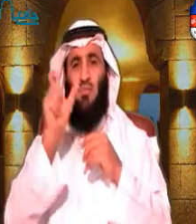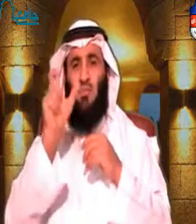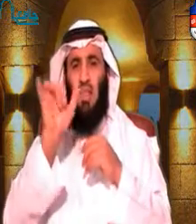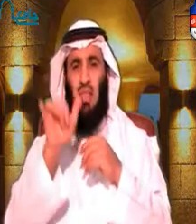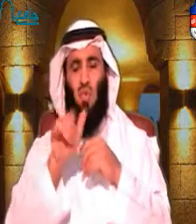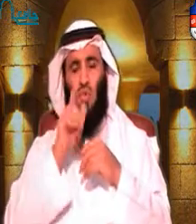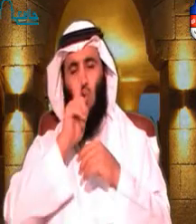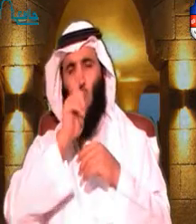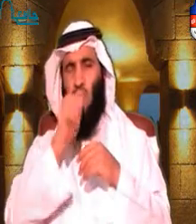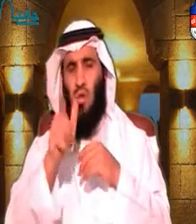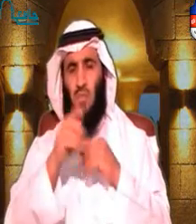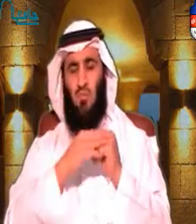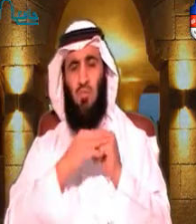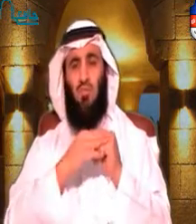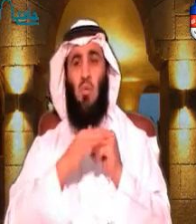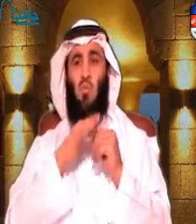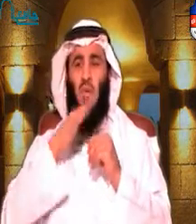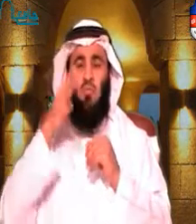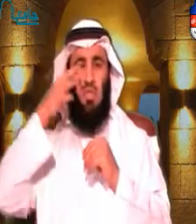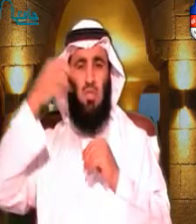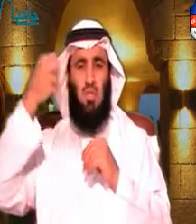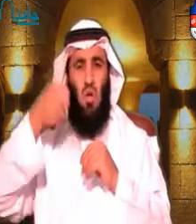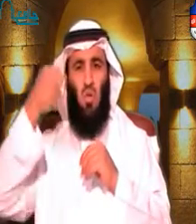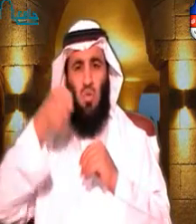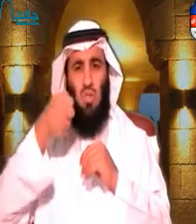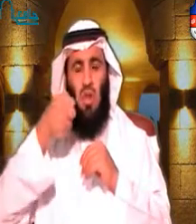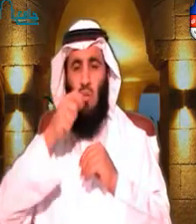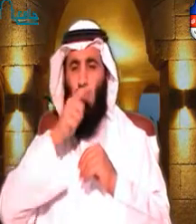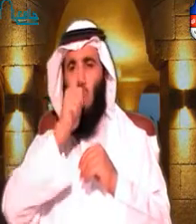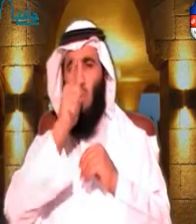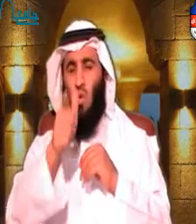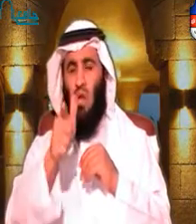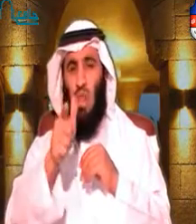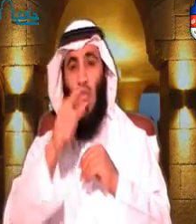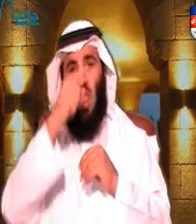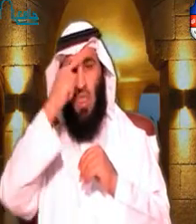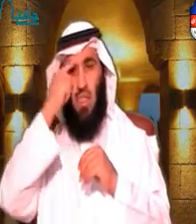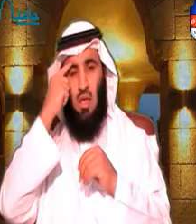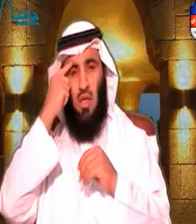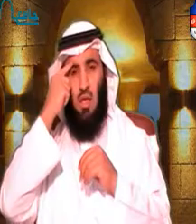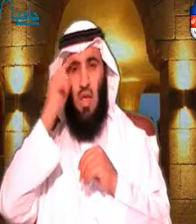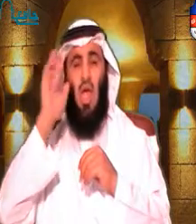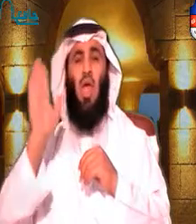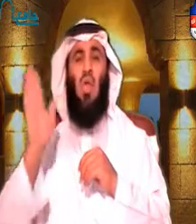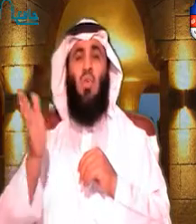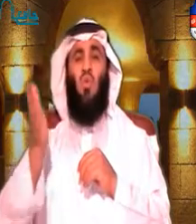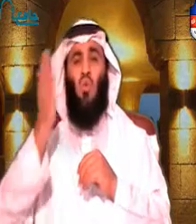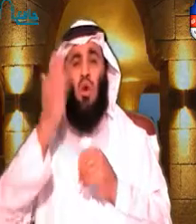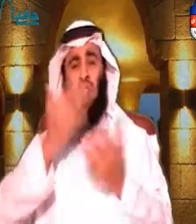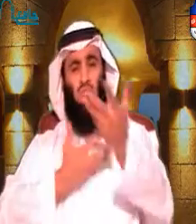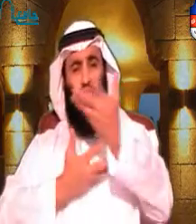رحمه الله أنه صلى الله عليه وسلم قال: إذا أصاب أحدكم مصيبة